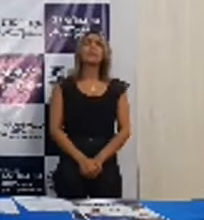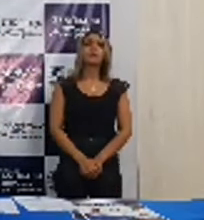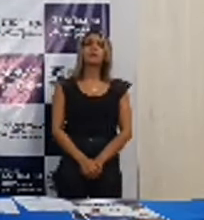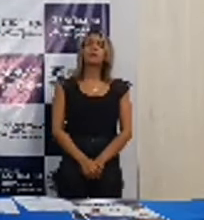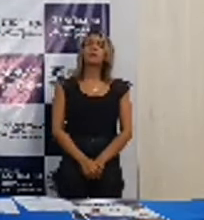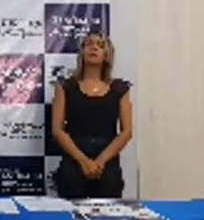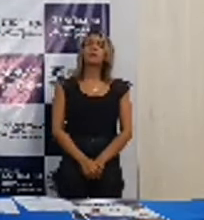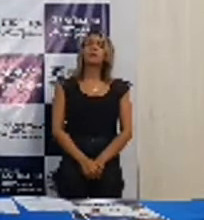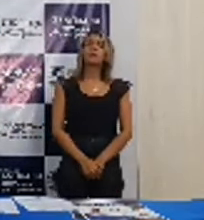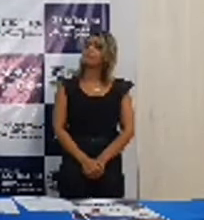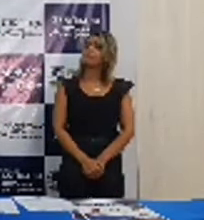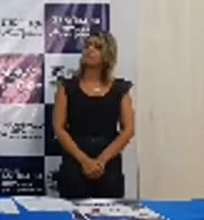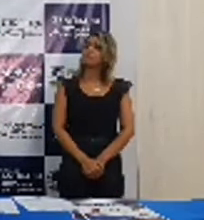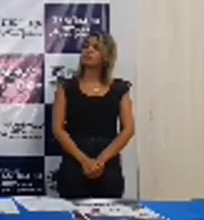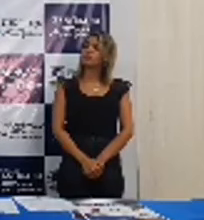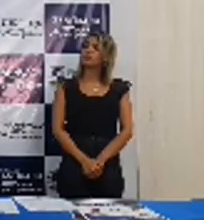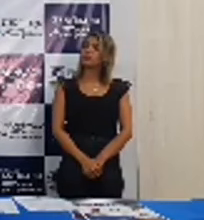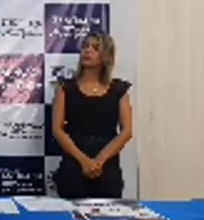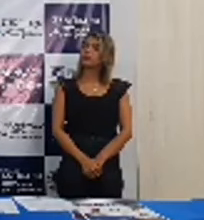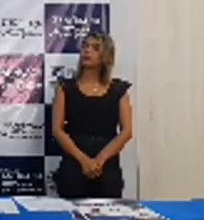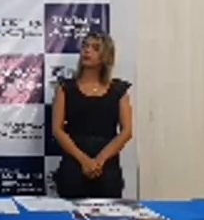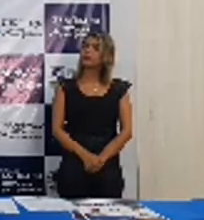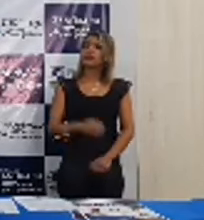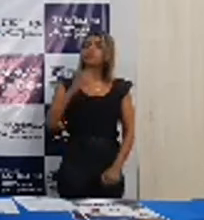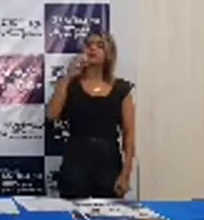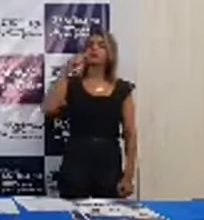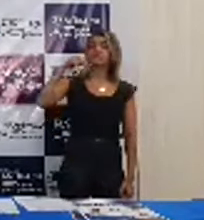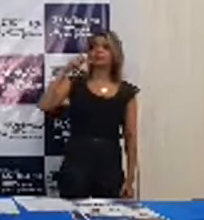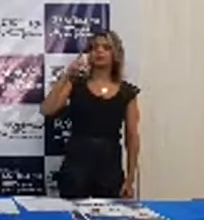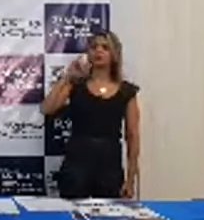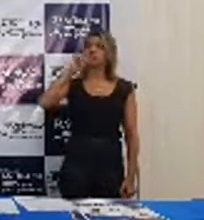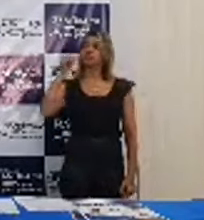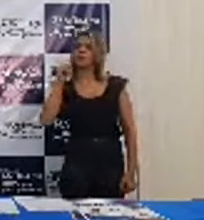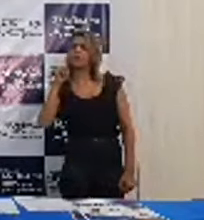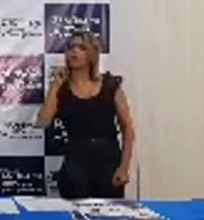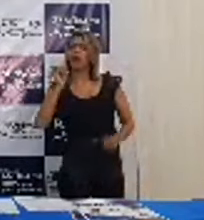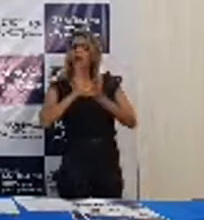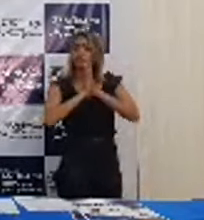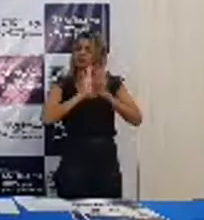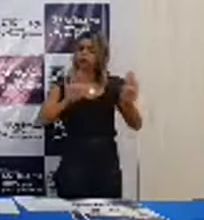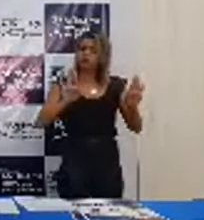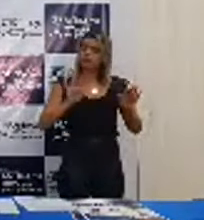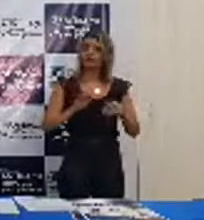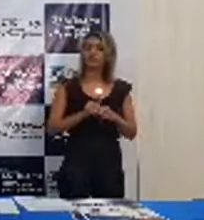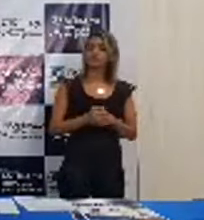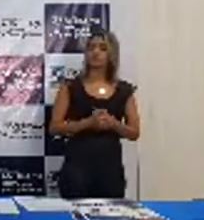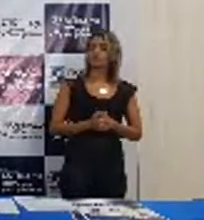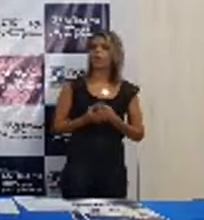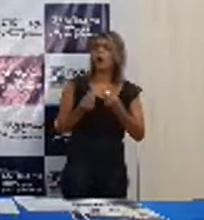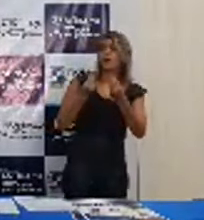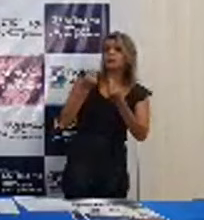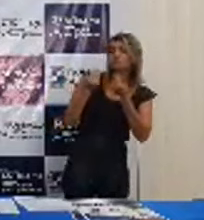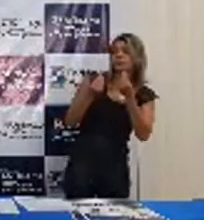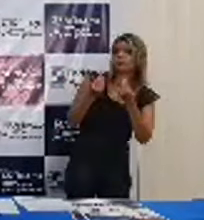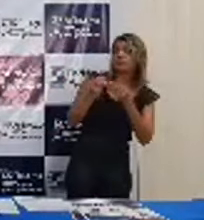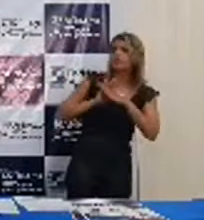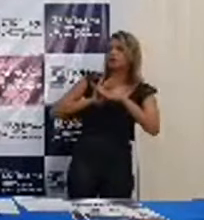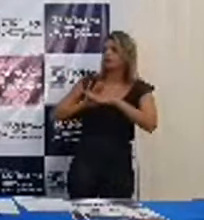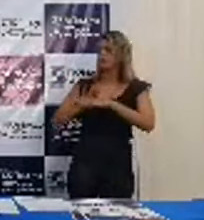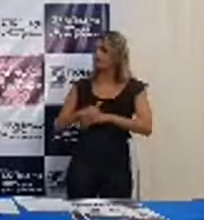dessa situação. A minha pergunta é se você tem esses dados aqui do município, informação nesse sentido, e